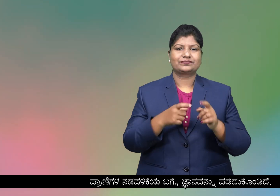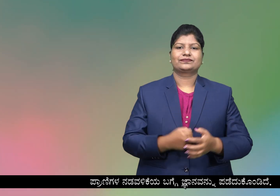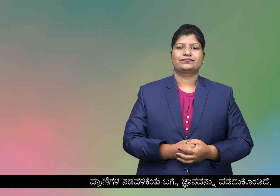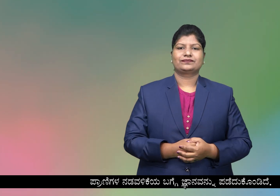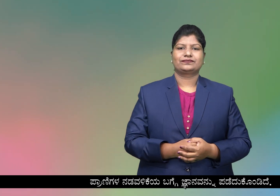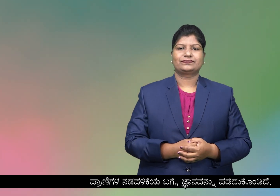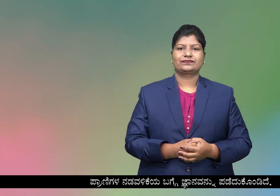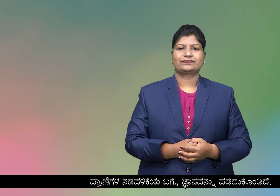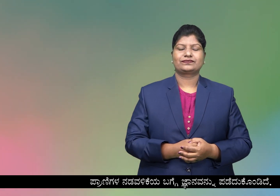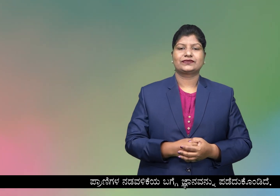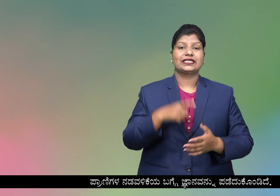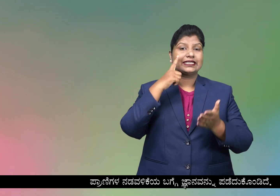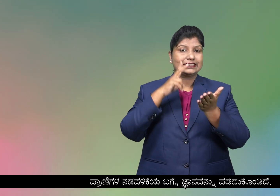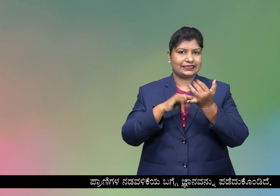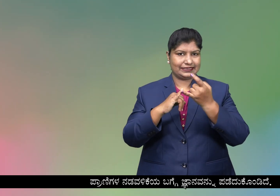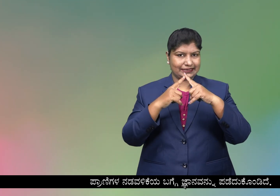ಪಡೆದುಕೊಂಡಿದೆ.